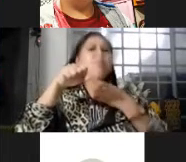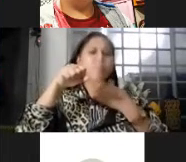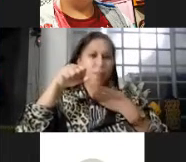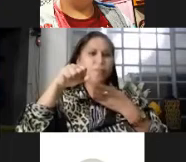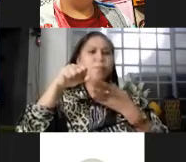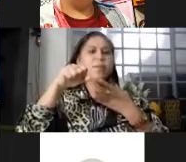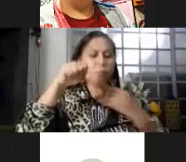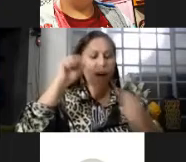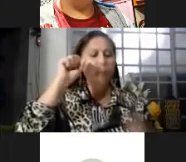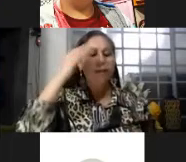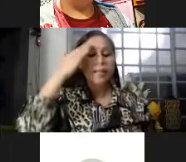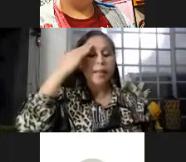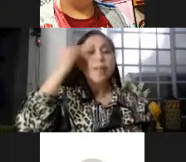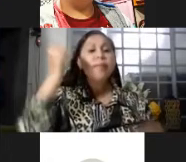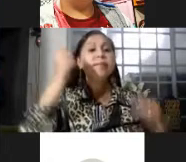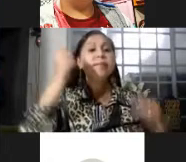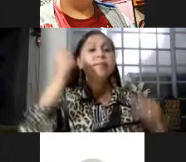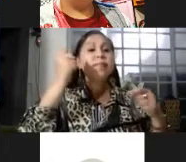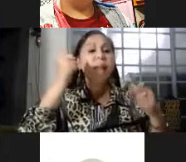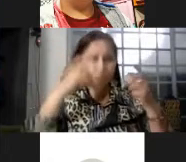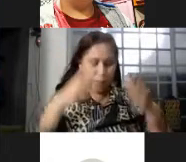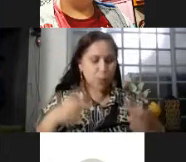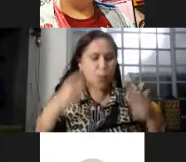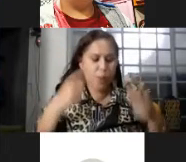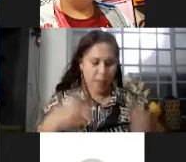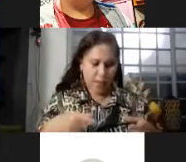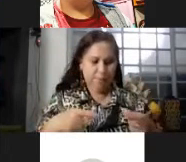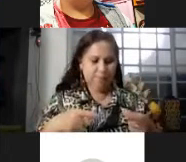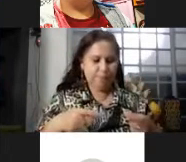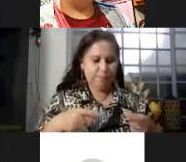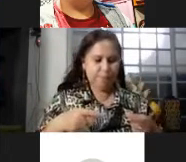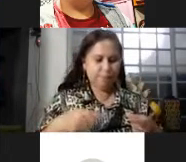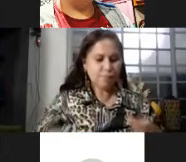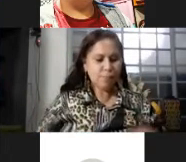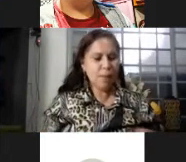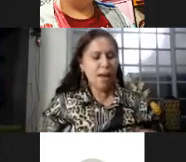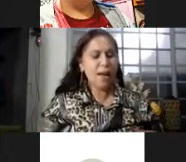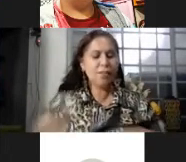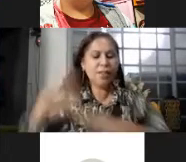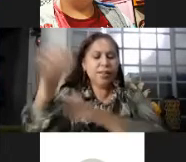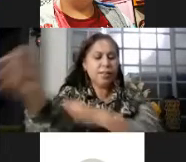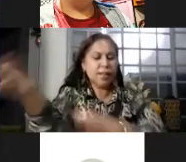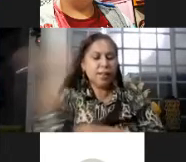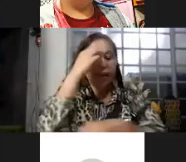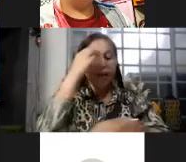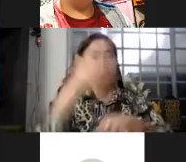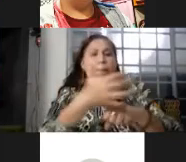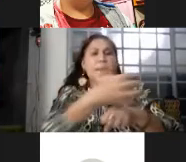Ó, afirmação com a cabeça. Sabe o lugar. Aí ele vai